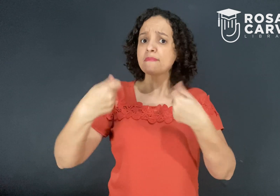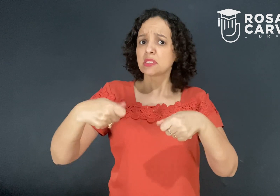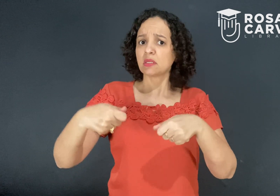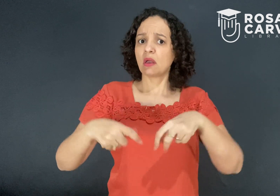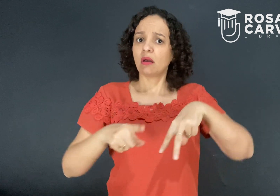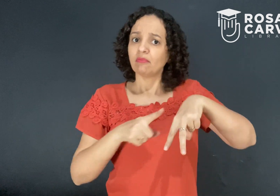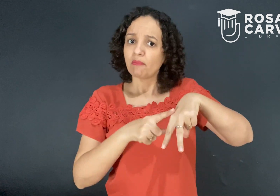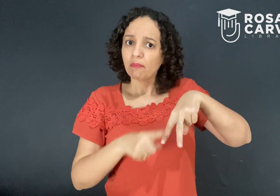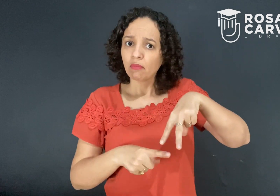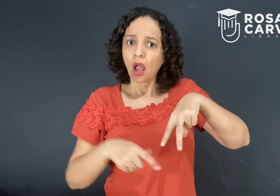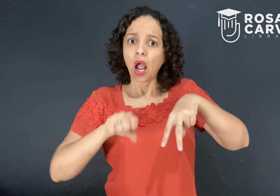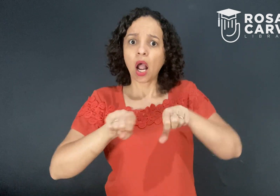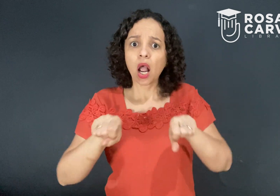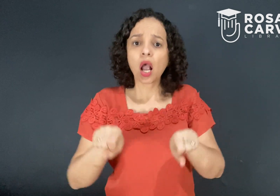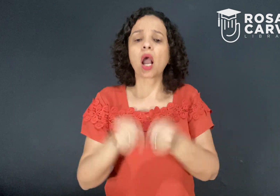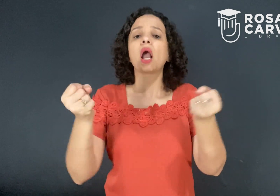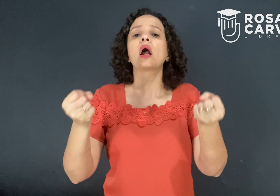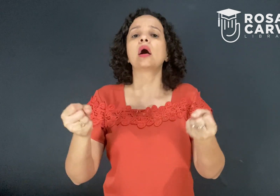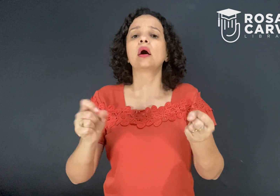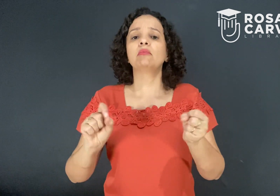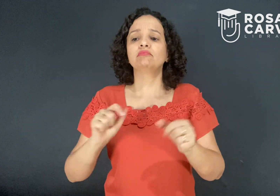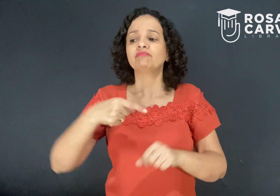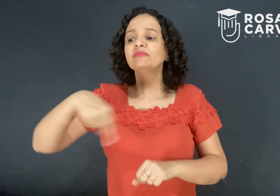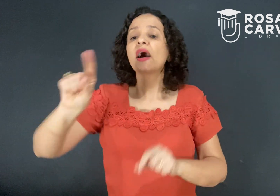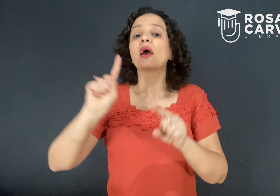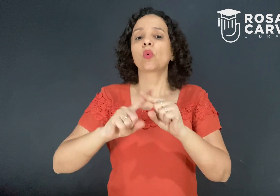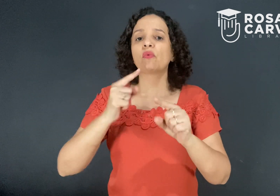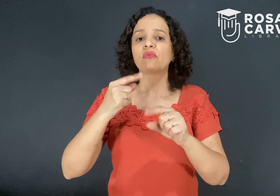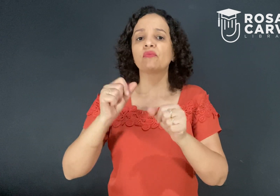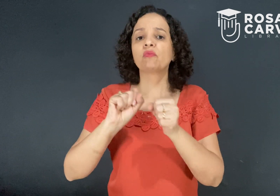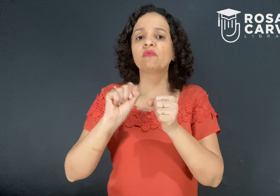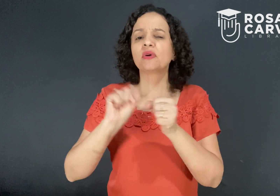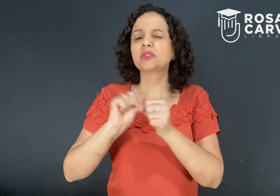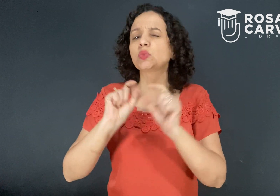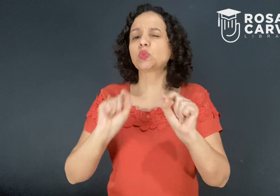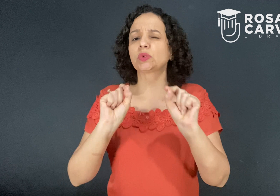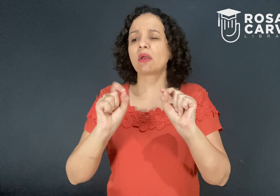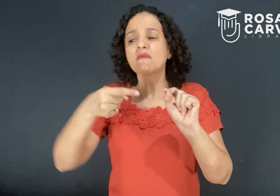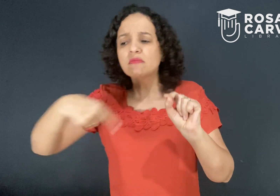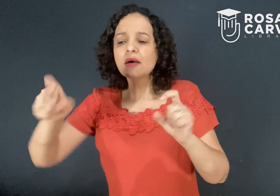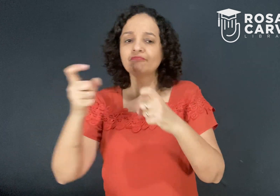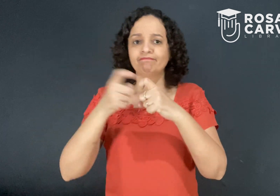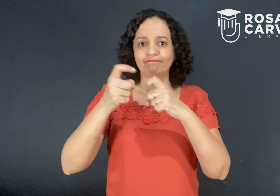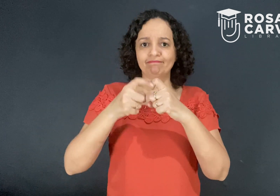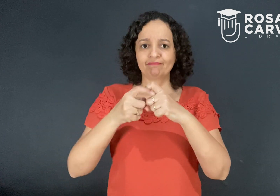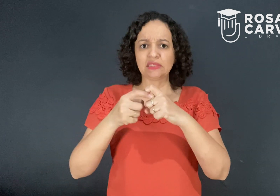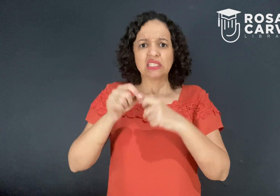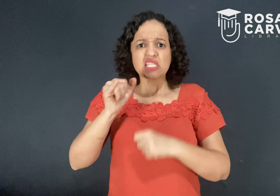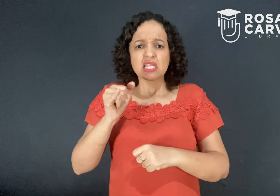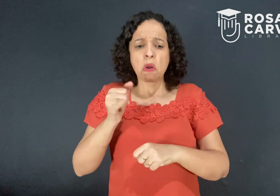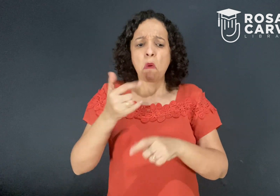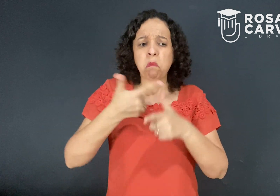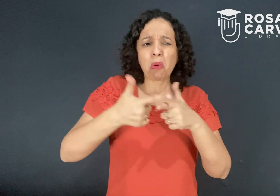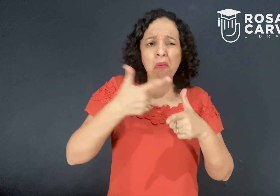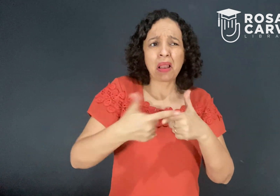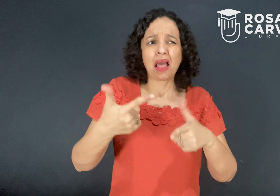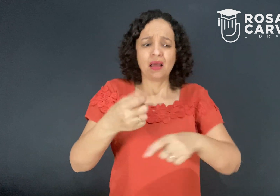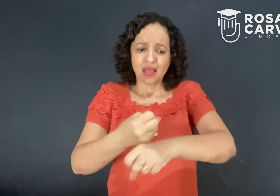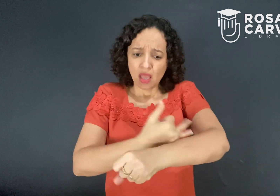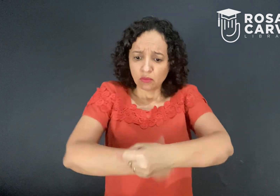médico, por exemplo, se alguém quebrar uma perna, né, o que a gente vai fazer? Vai levar ao médico. E se alguém está com problema emocional,